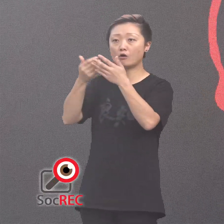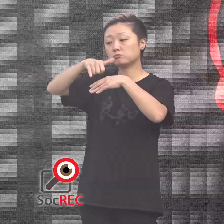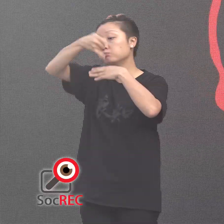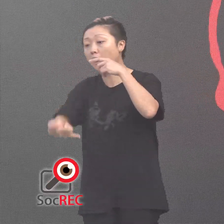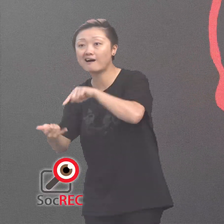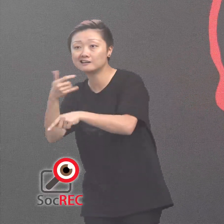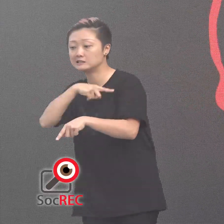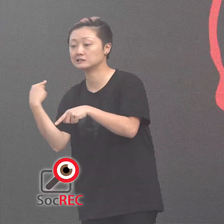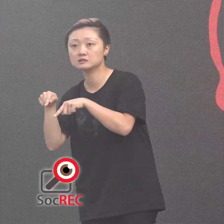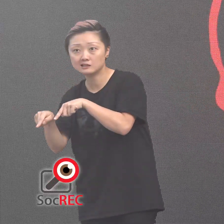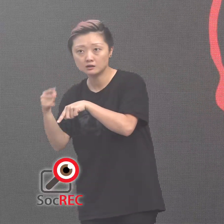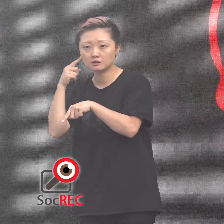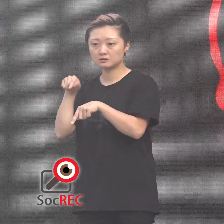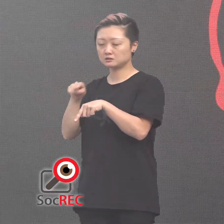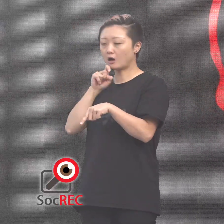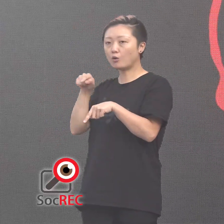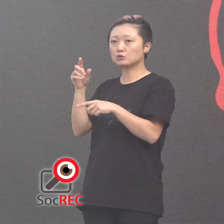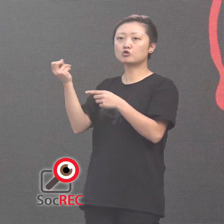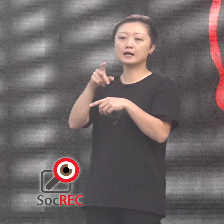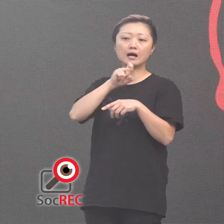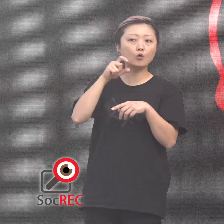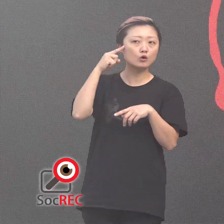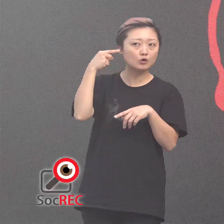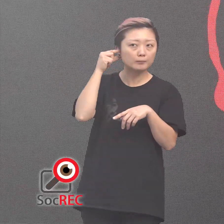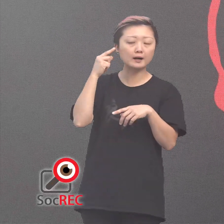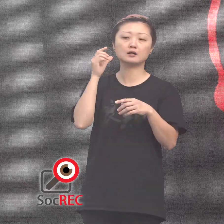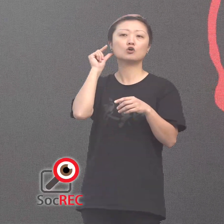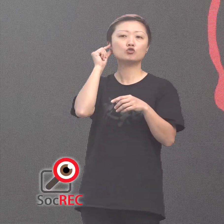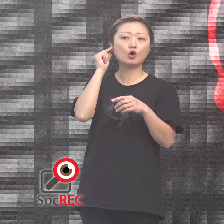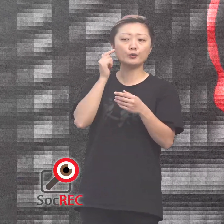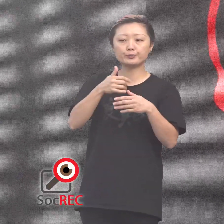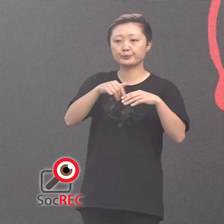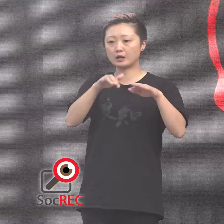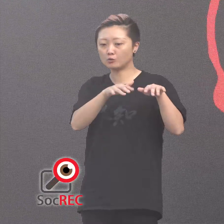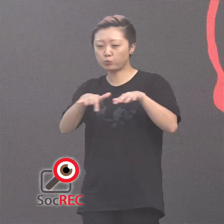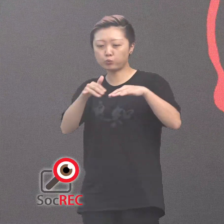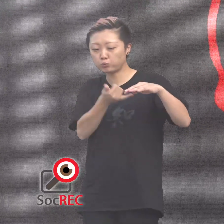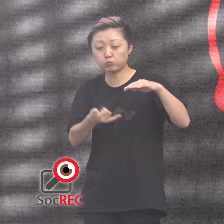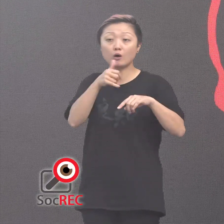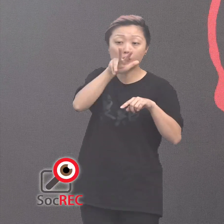看到那些英年早逝的同学，我心里就感觉无比的悲痛和难过。